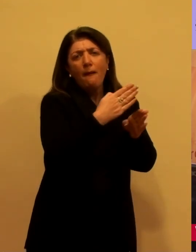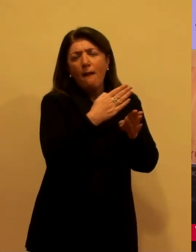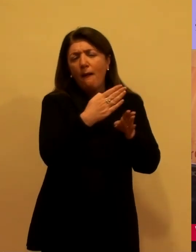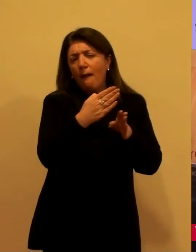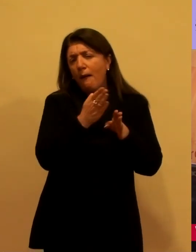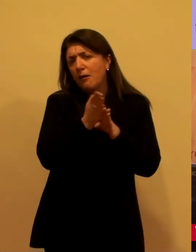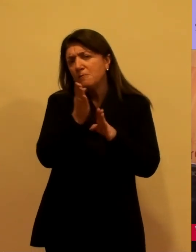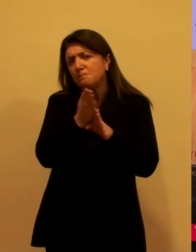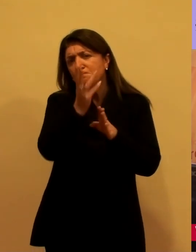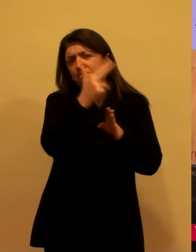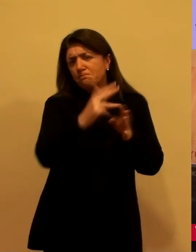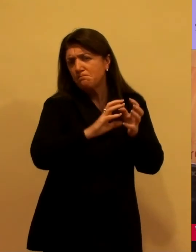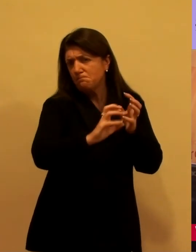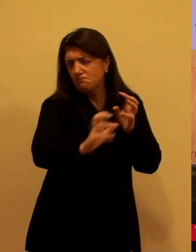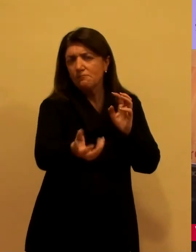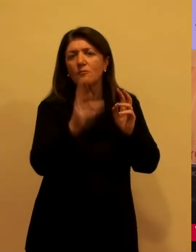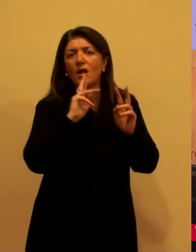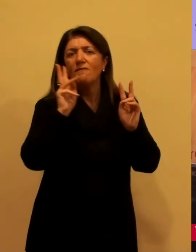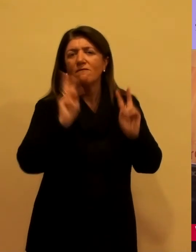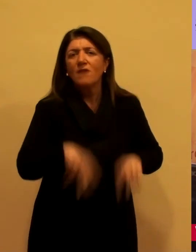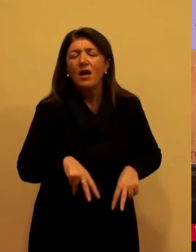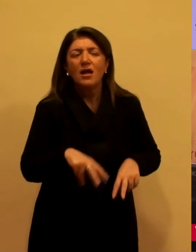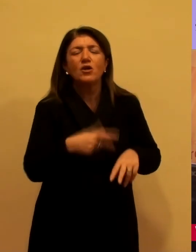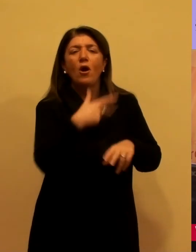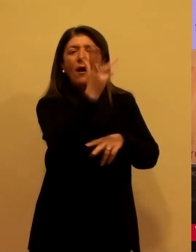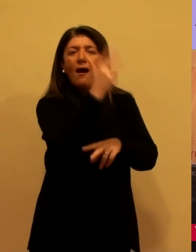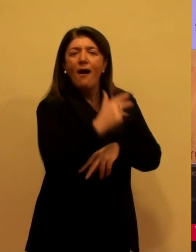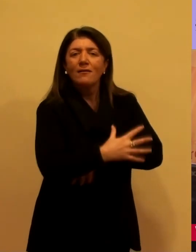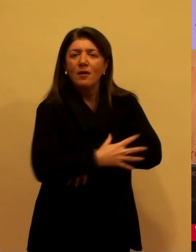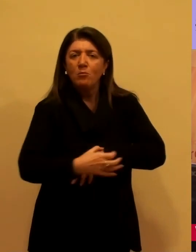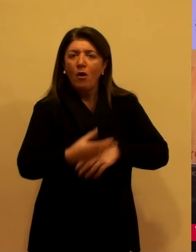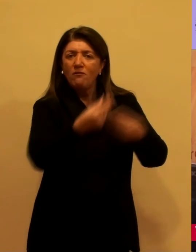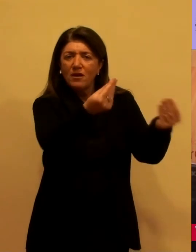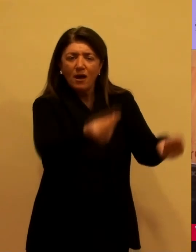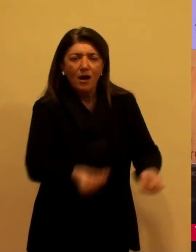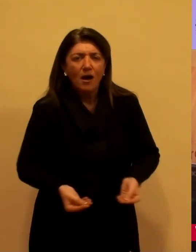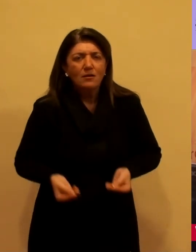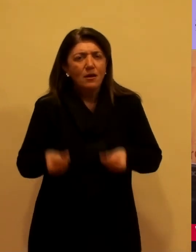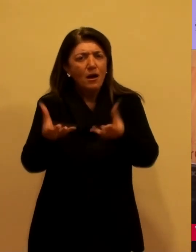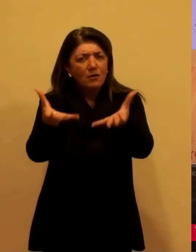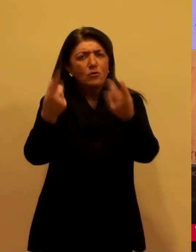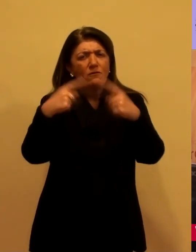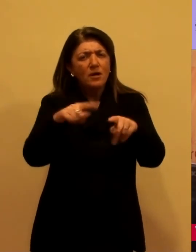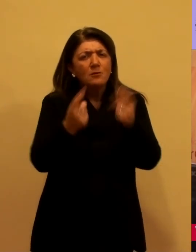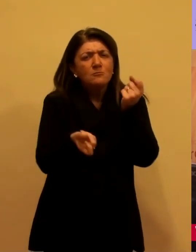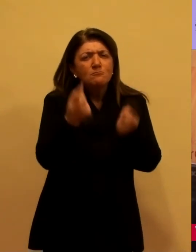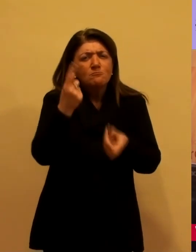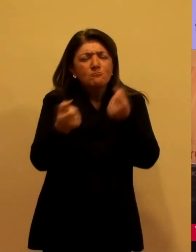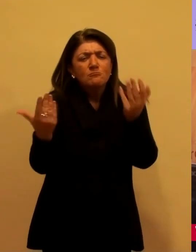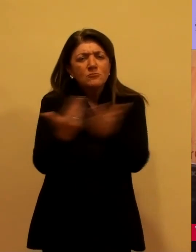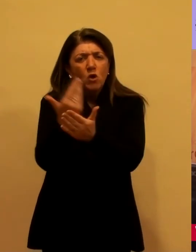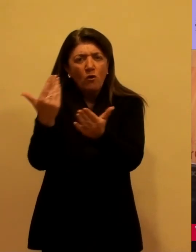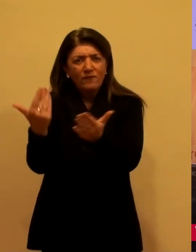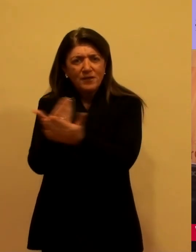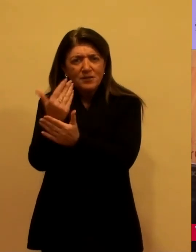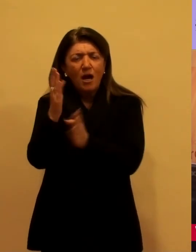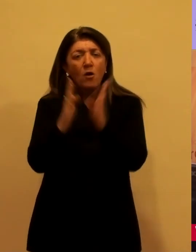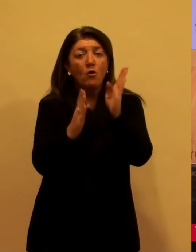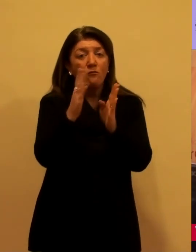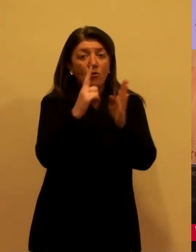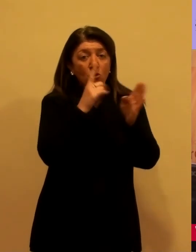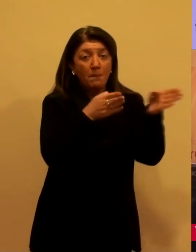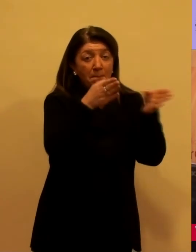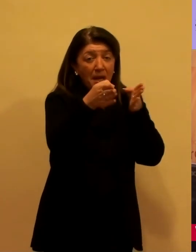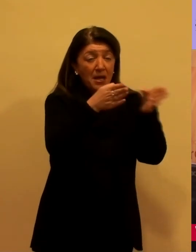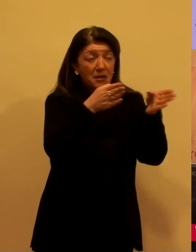che interessa è che comunque l'Arte Povera ha portato degli elementi innovativi rispetto appunto all'arte di quel tempo,